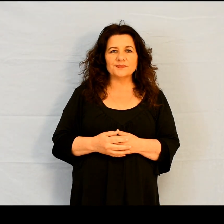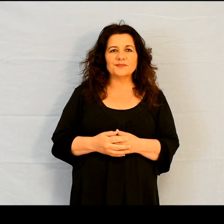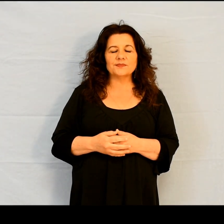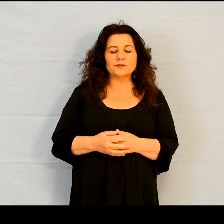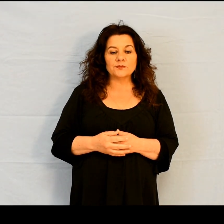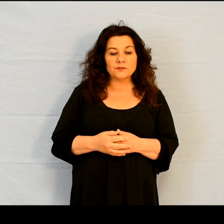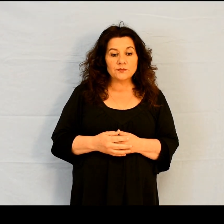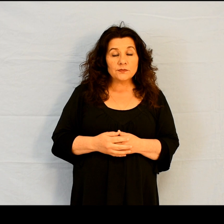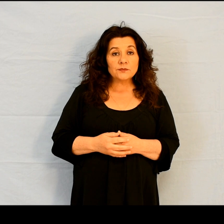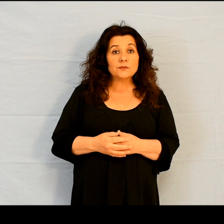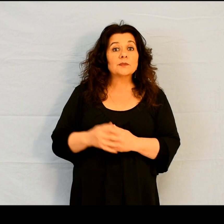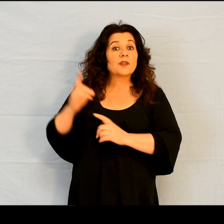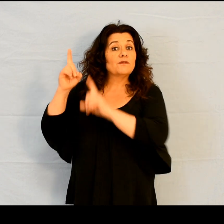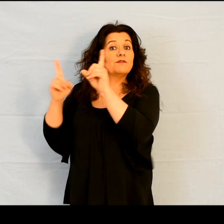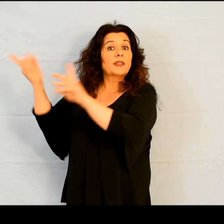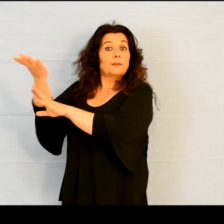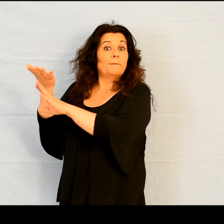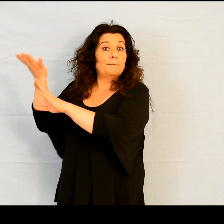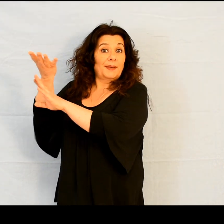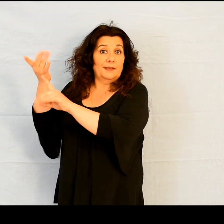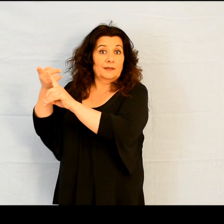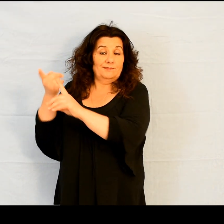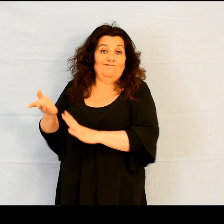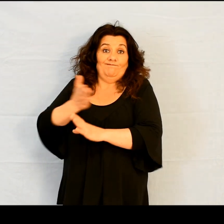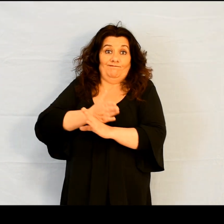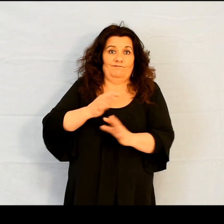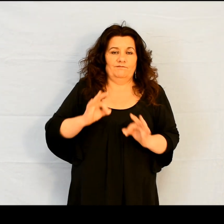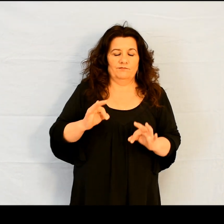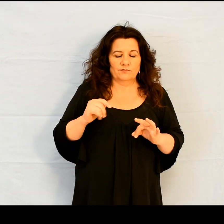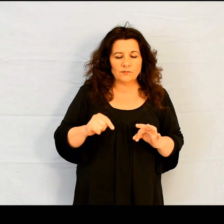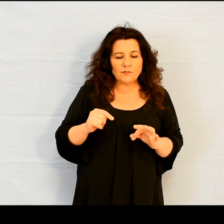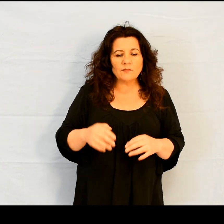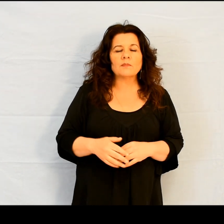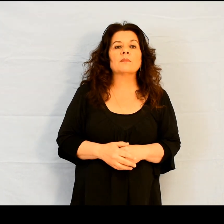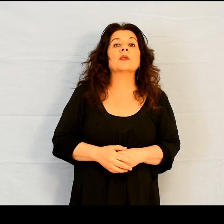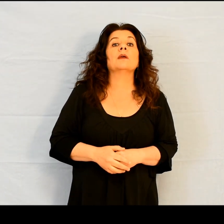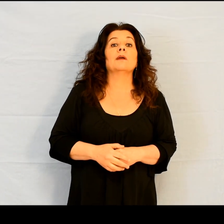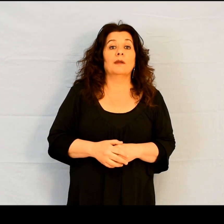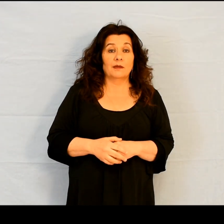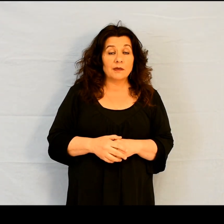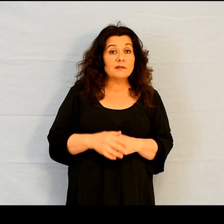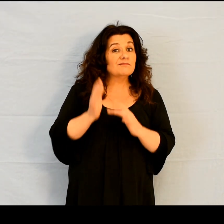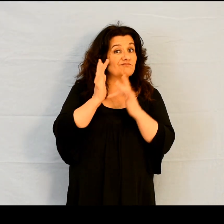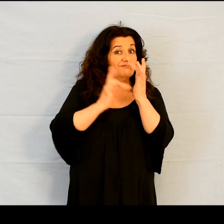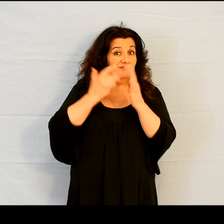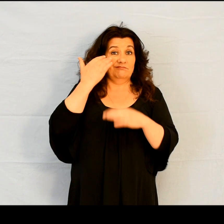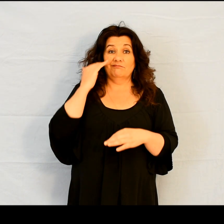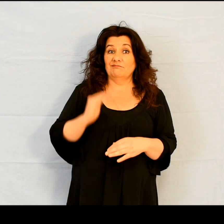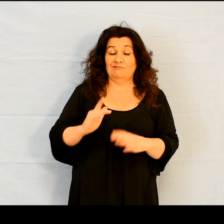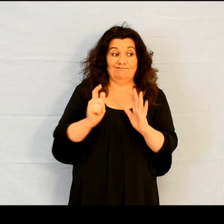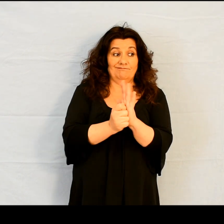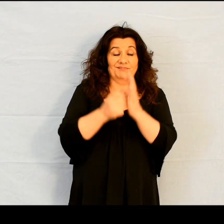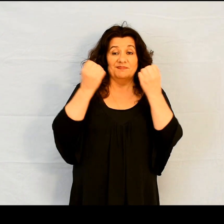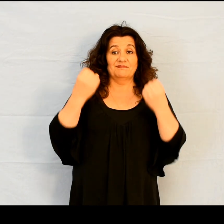Avant la fête de la Pâque, sachant que l'heure était venue pour lui de passer de ce monde à son Père,